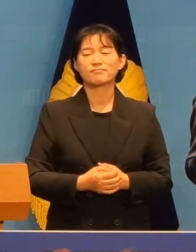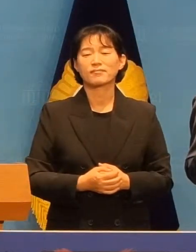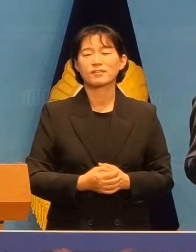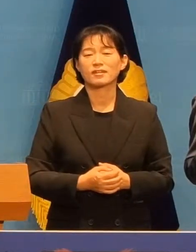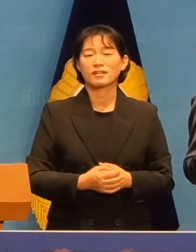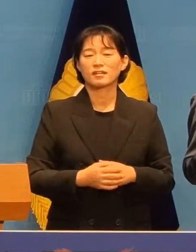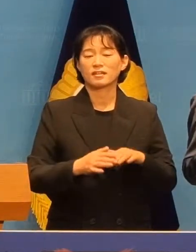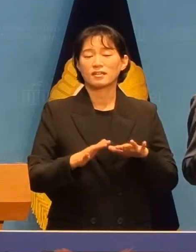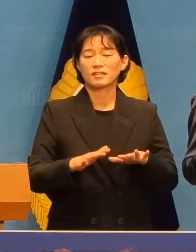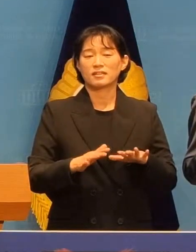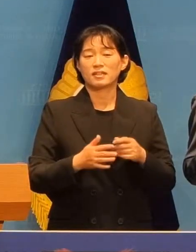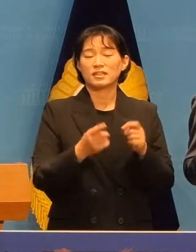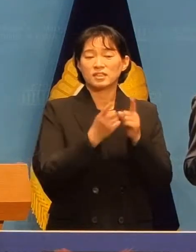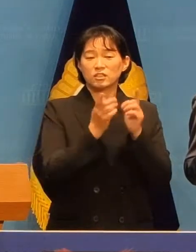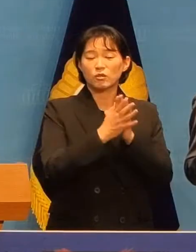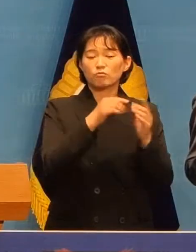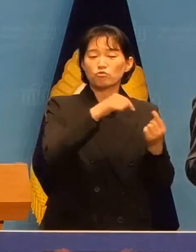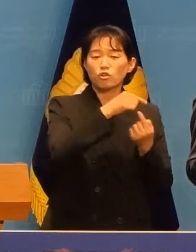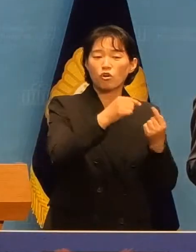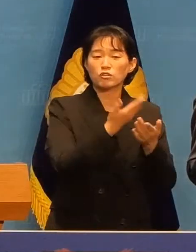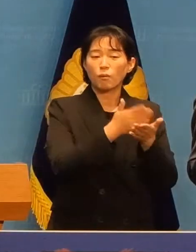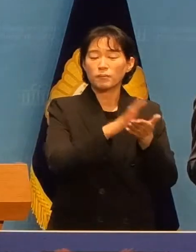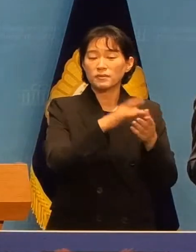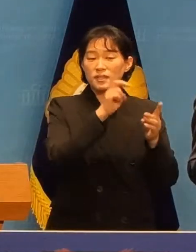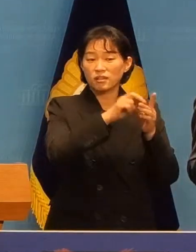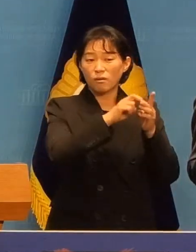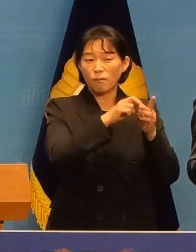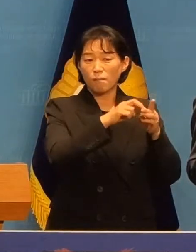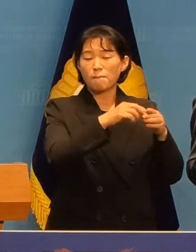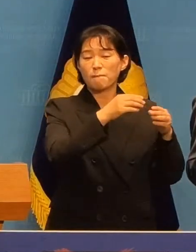예, 직영정비센터가 폐쇄되면